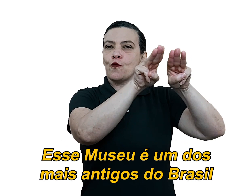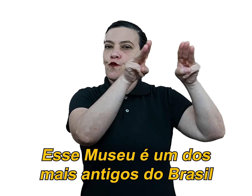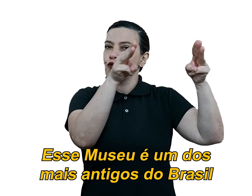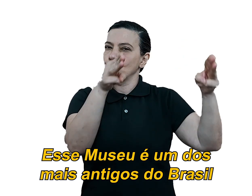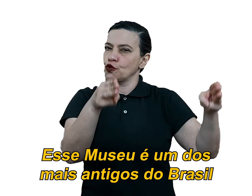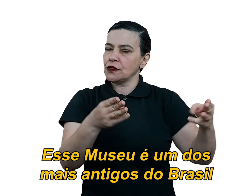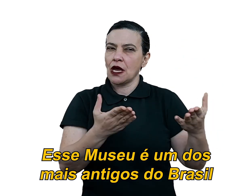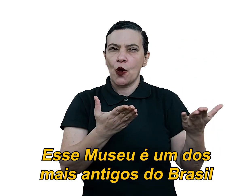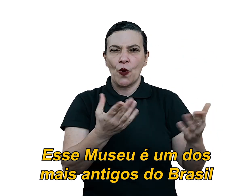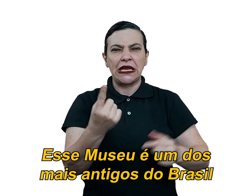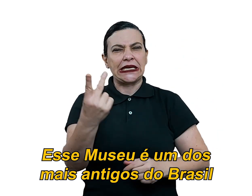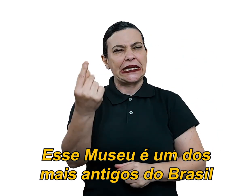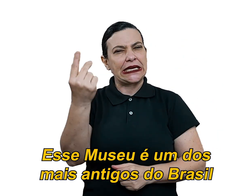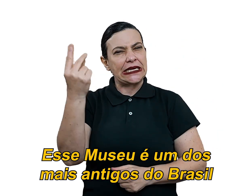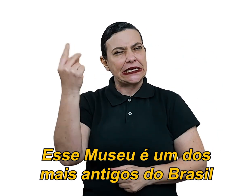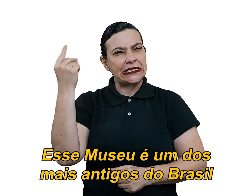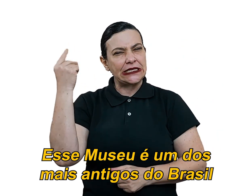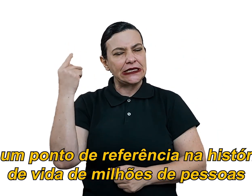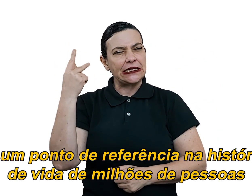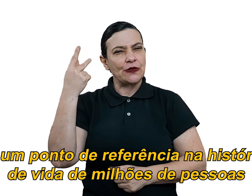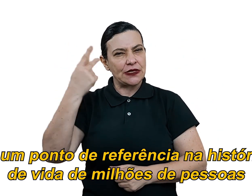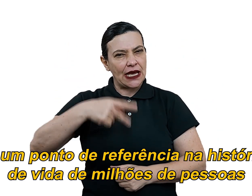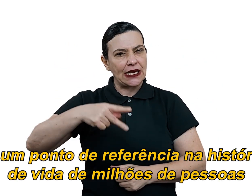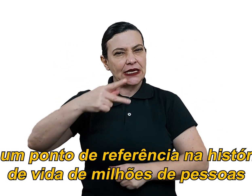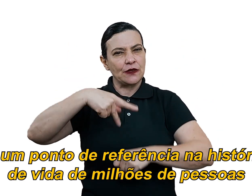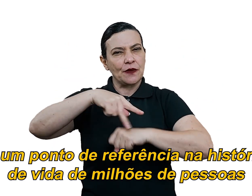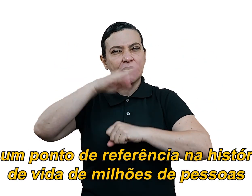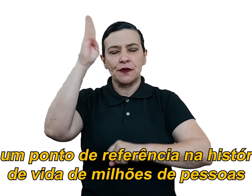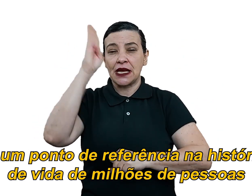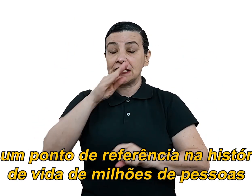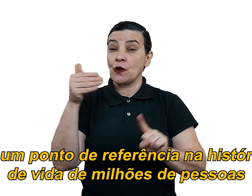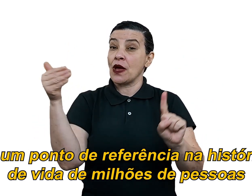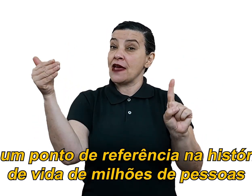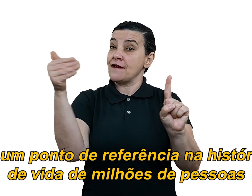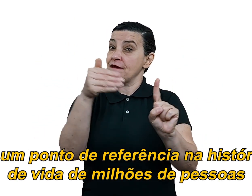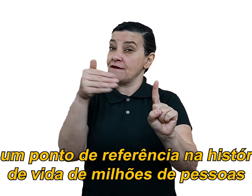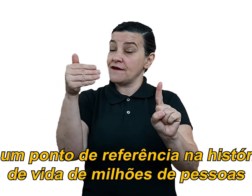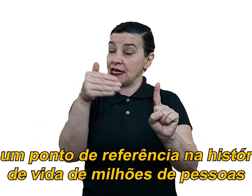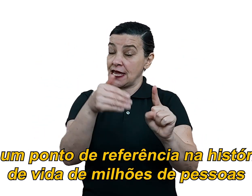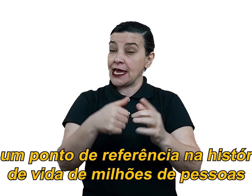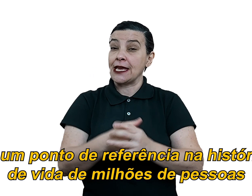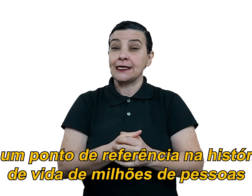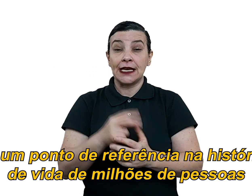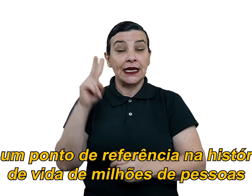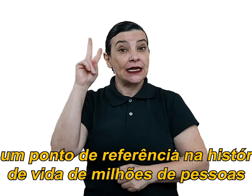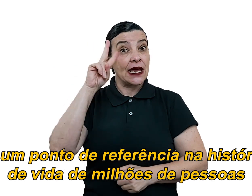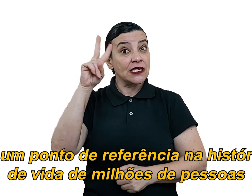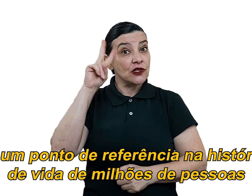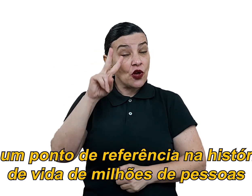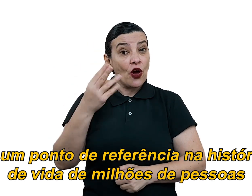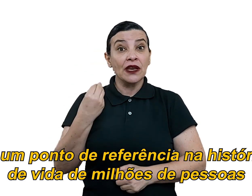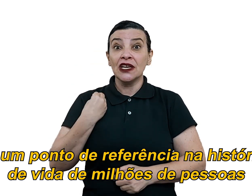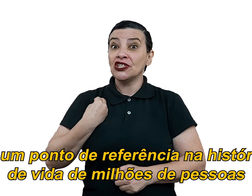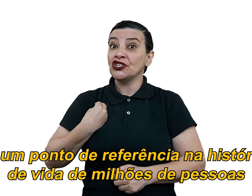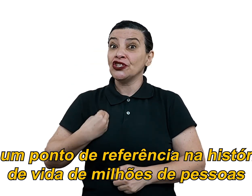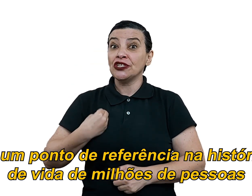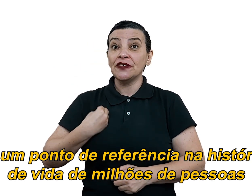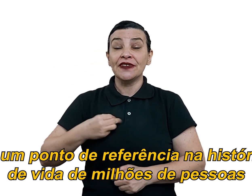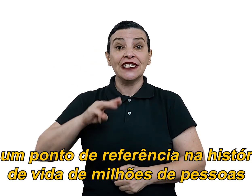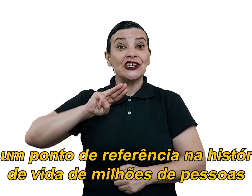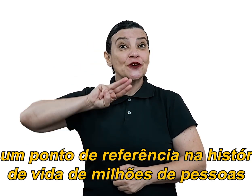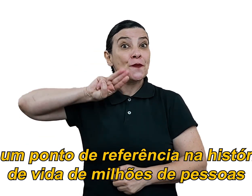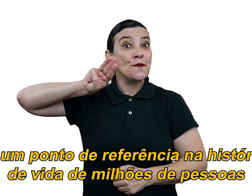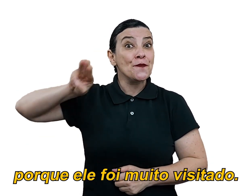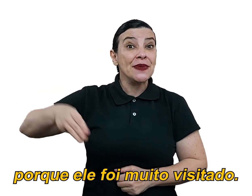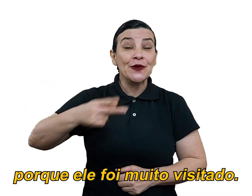Esse museu é um dos mais antigos do Brasil, é um ponto de referência na história de vida de milhões